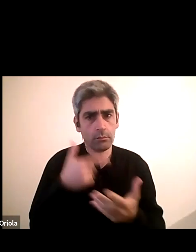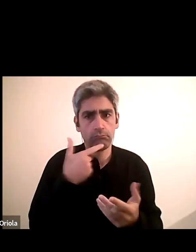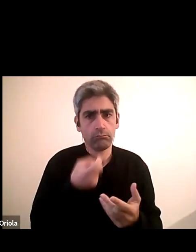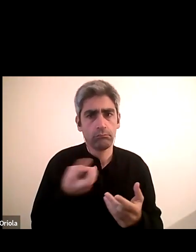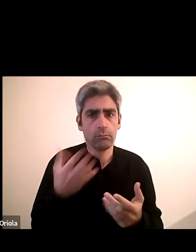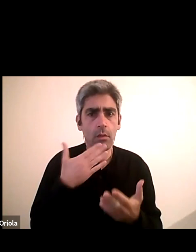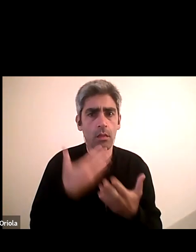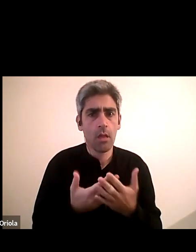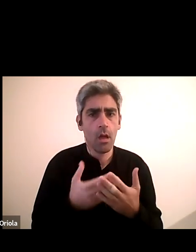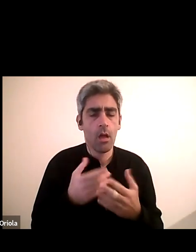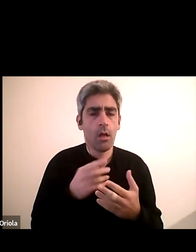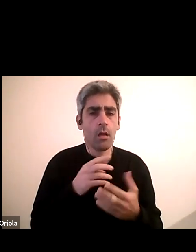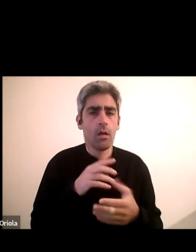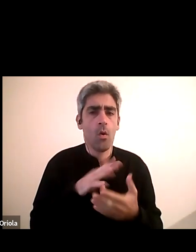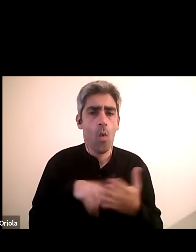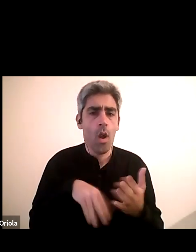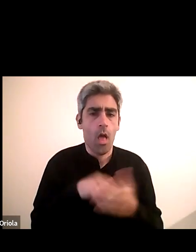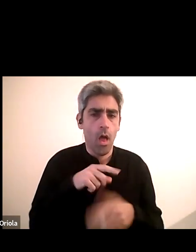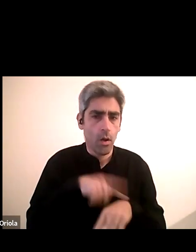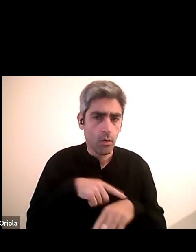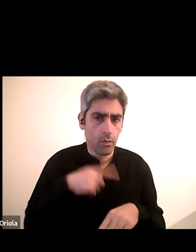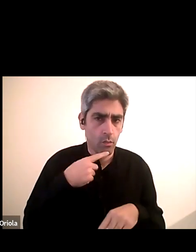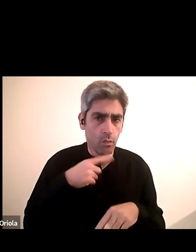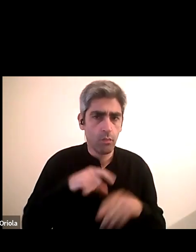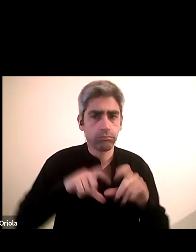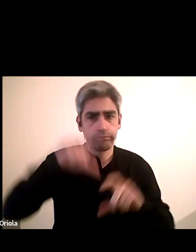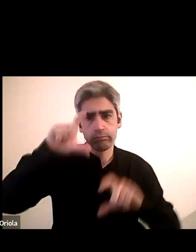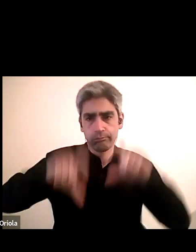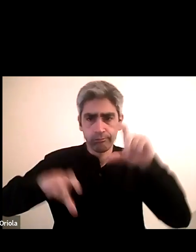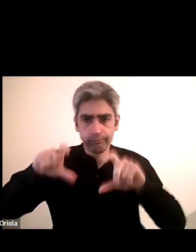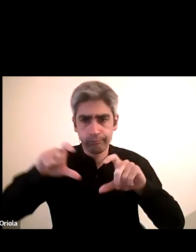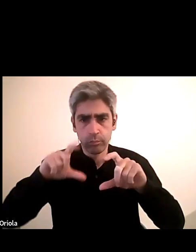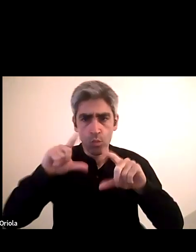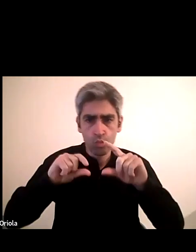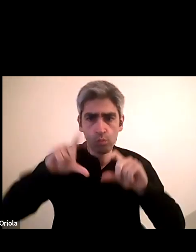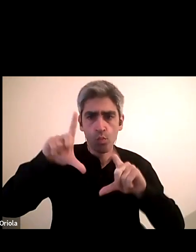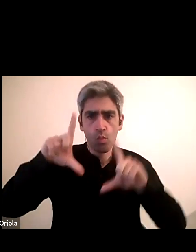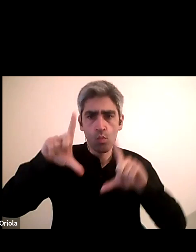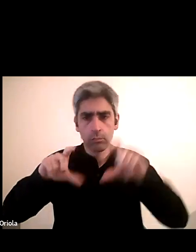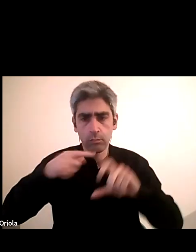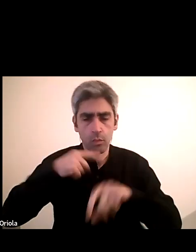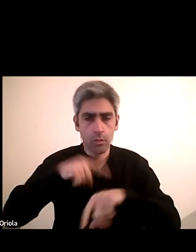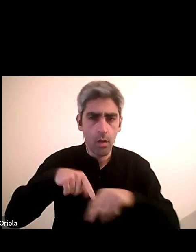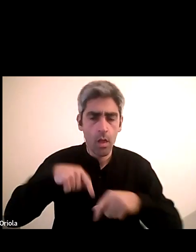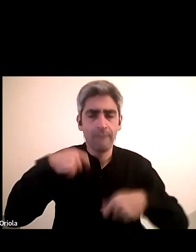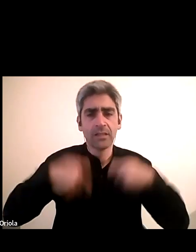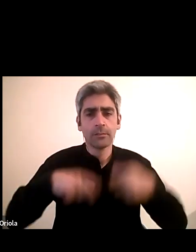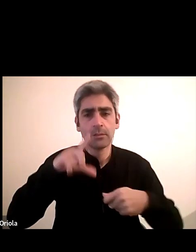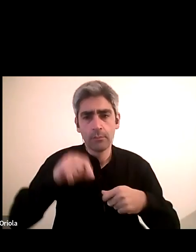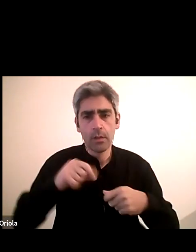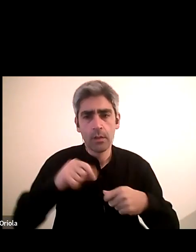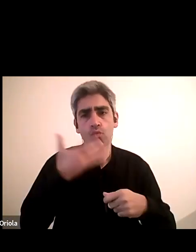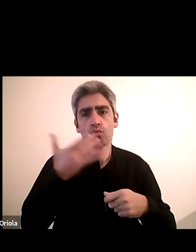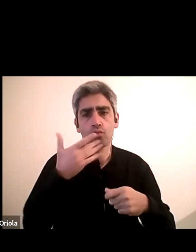dando origem a horários muito disruptivos e, em alguns casos, a uma flexibilização